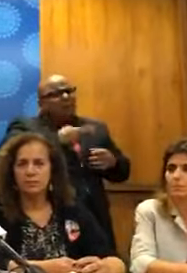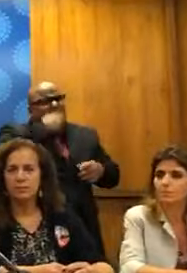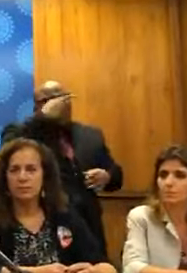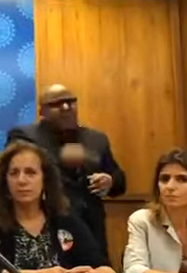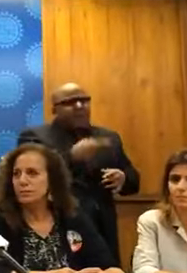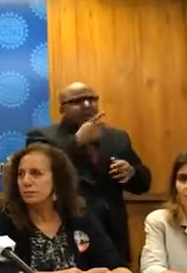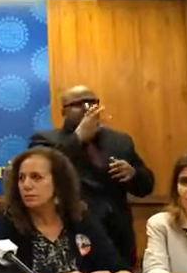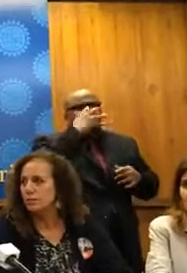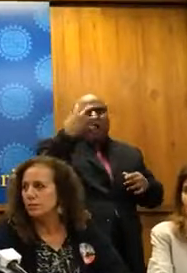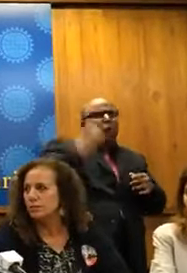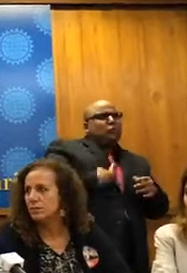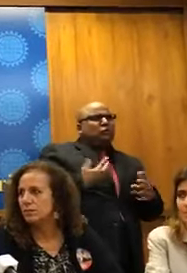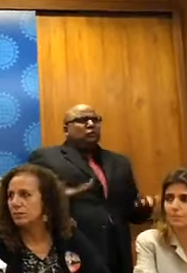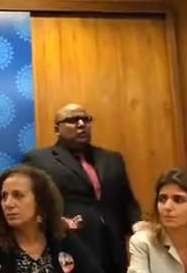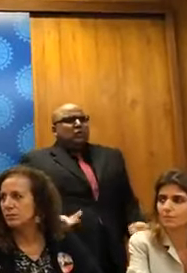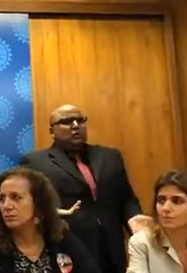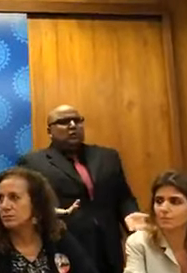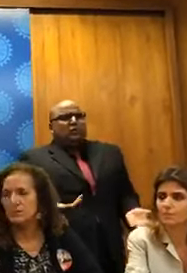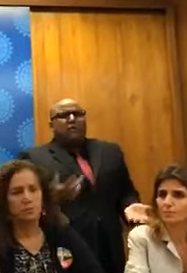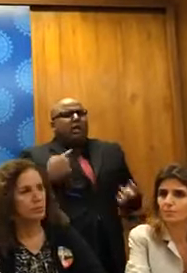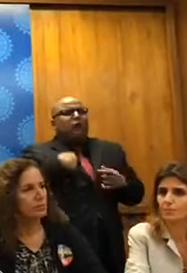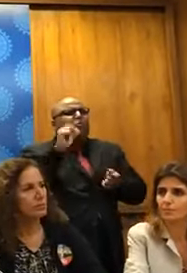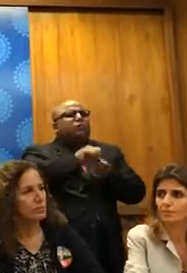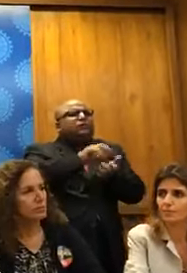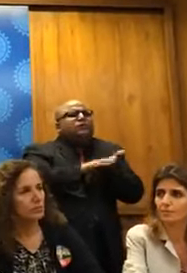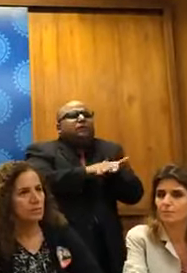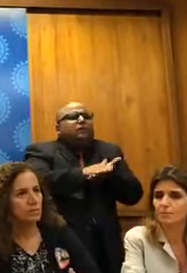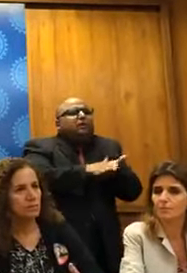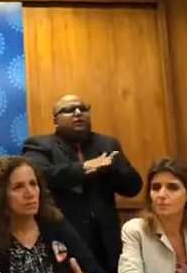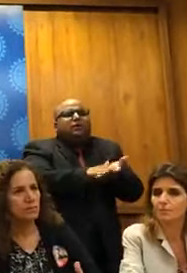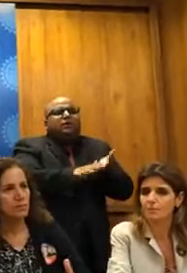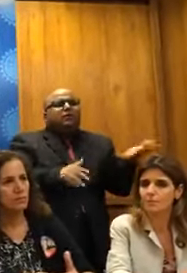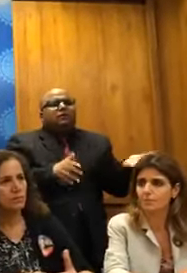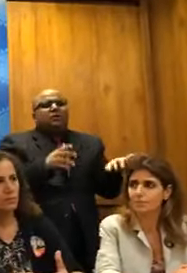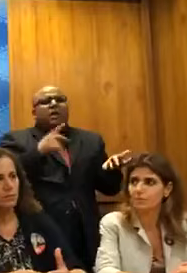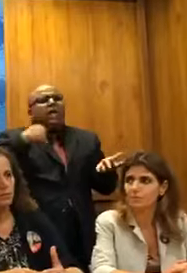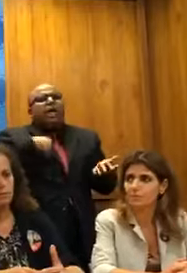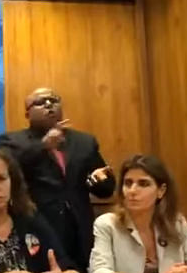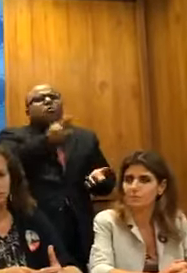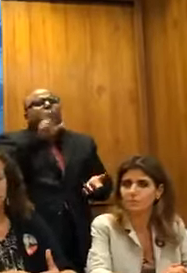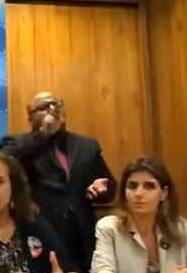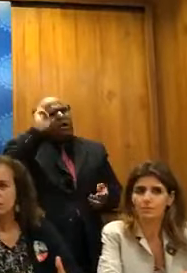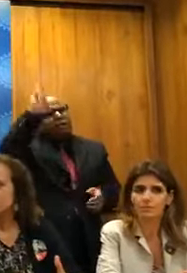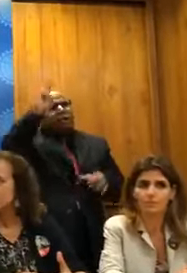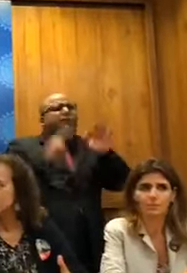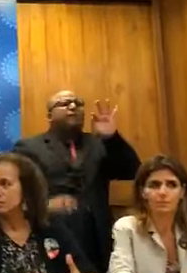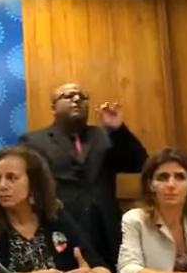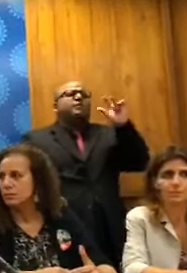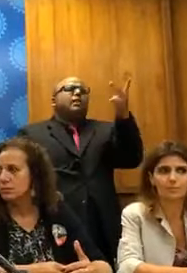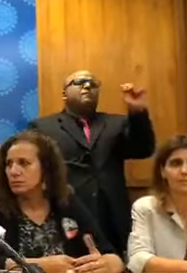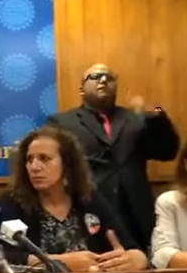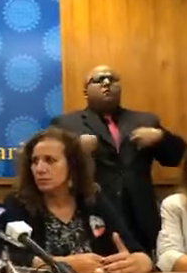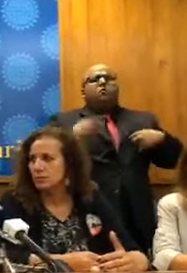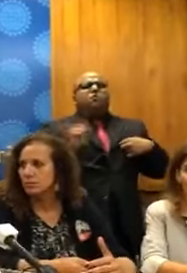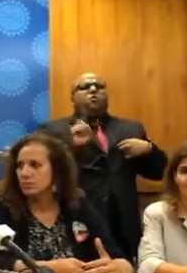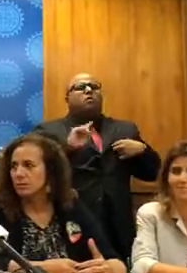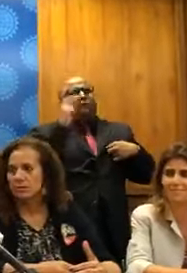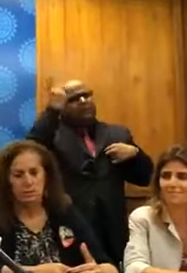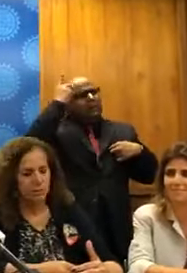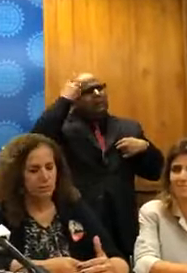queria dizer que fui eu que fiz a denúncia, quando foi o jornal que fez. Se eu fosse dono da Folha de São Paulo, vá lá. Então